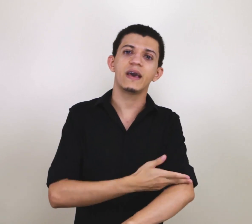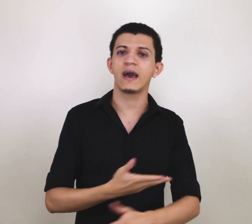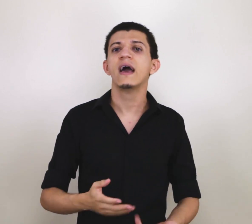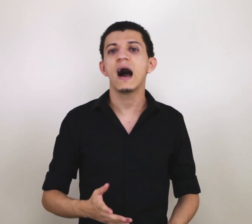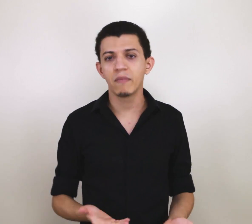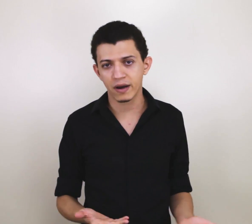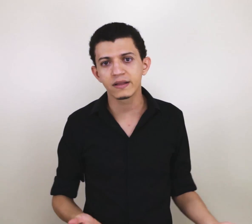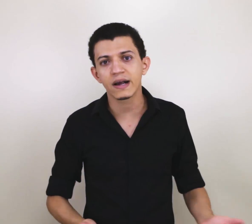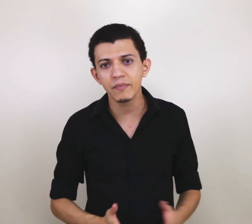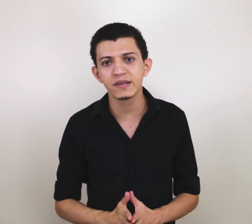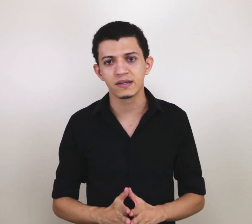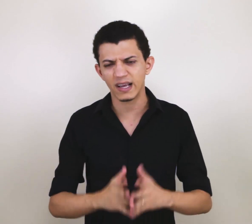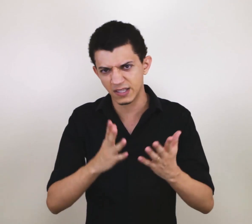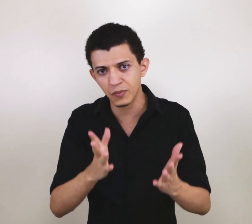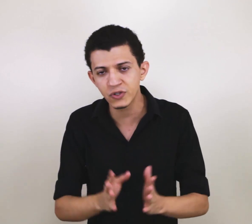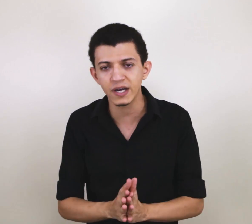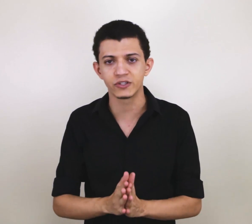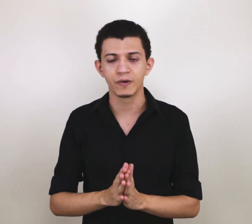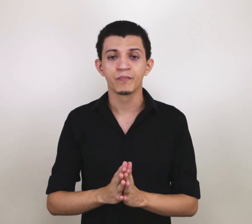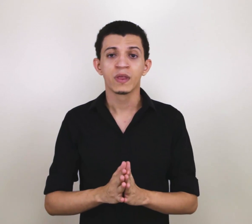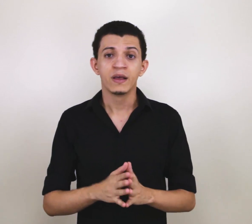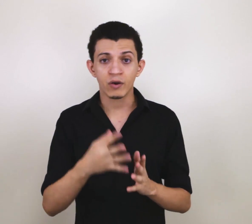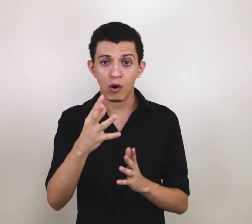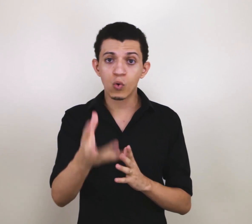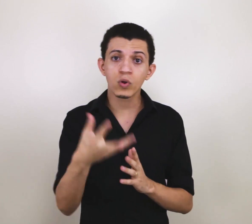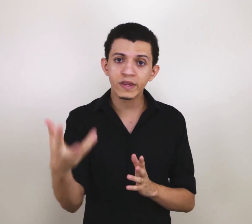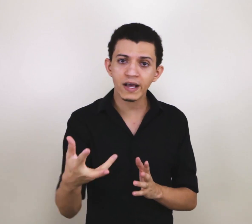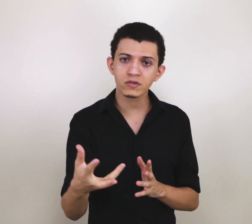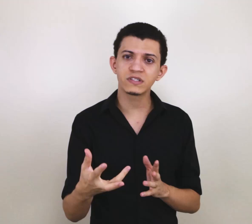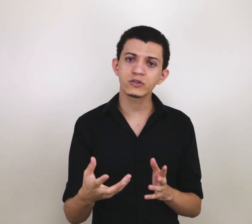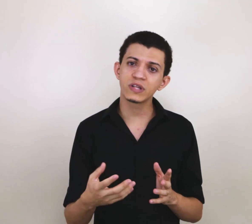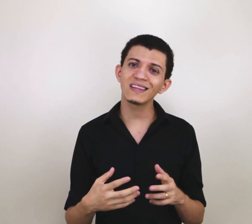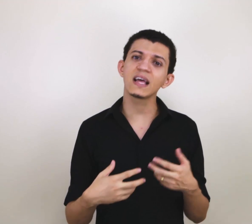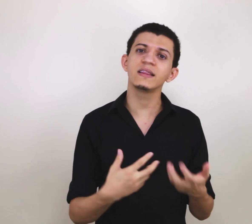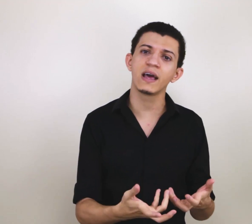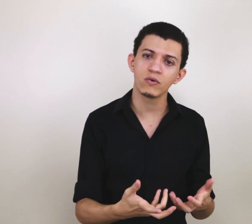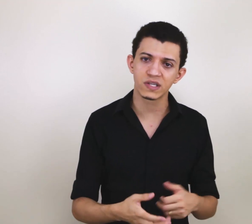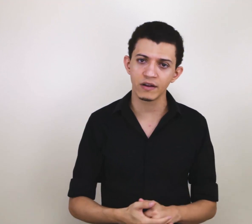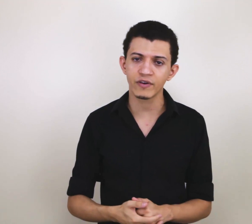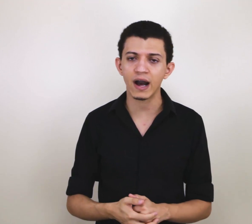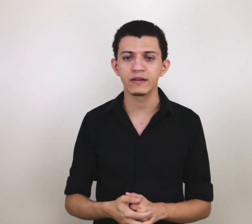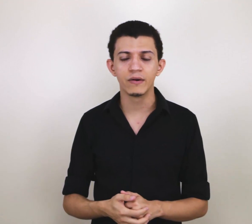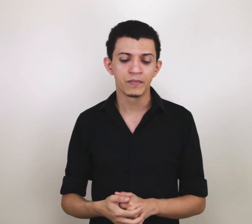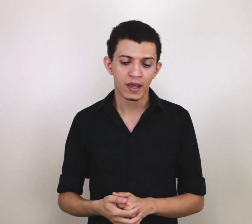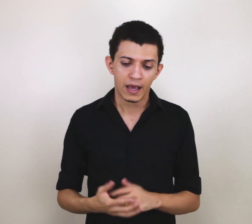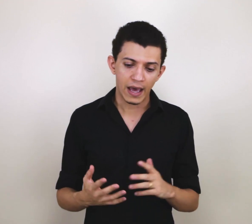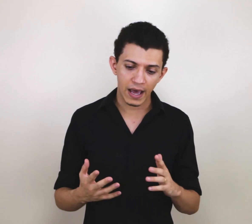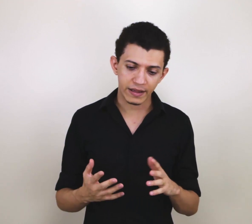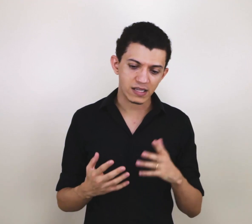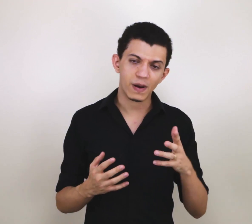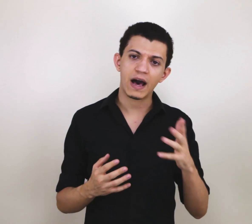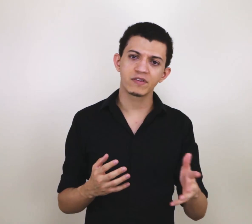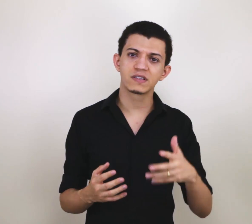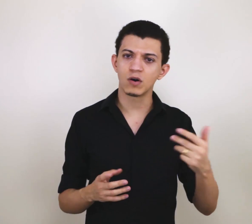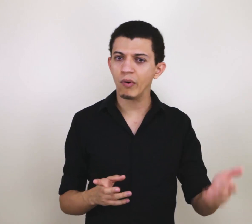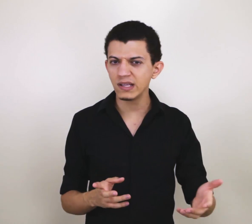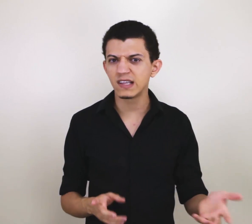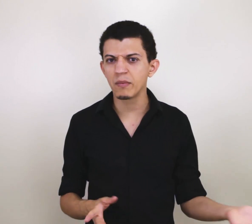é a manga da camisa. E assim por diante. Então, o contexto nos ajuda a entender o significado das palavras que são polissêmicas,